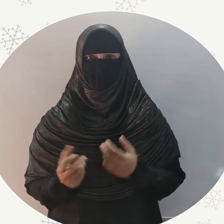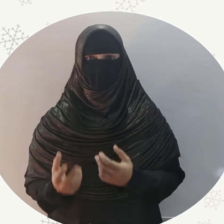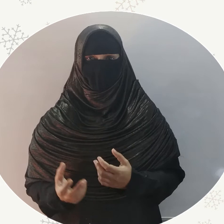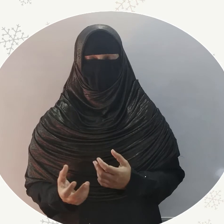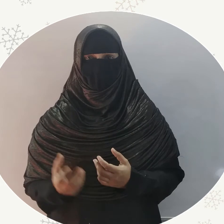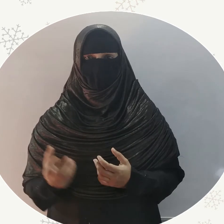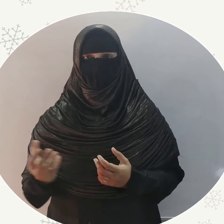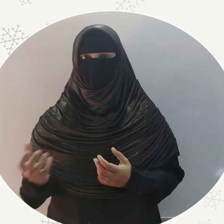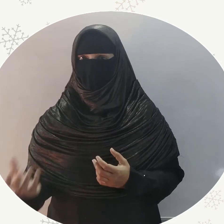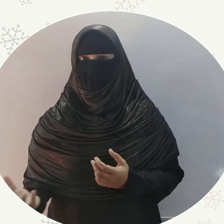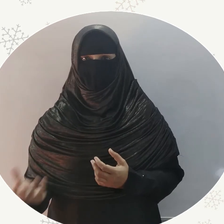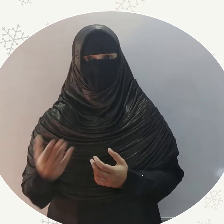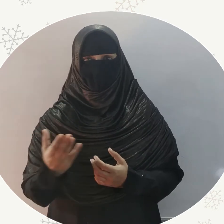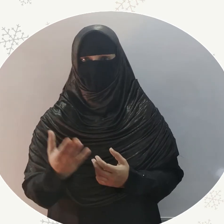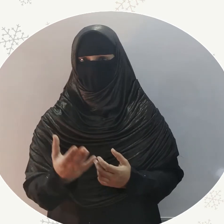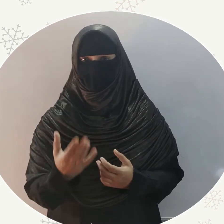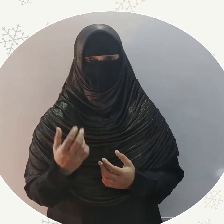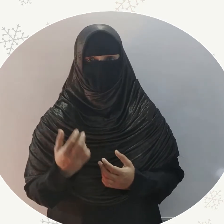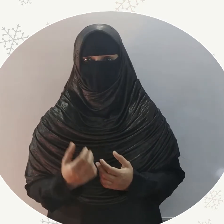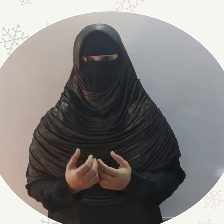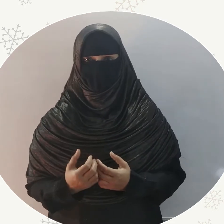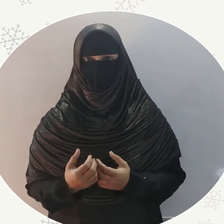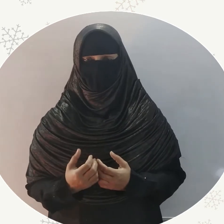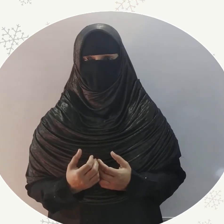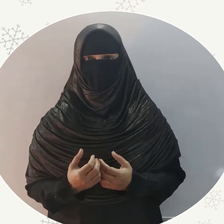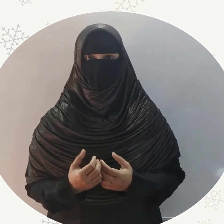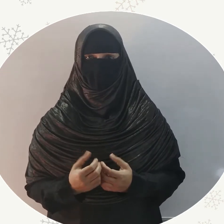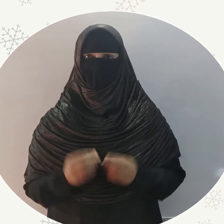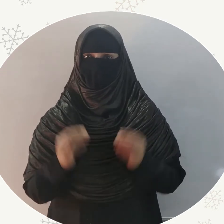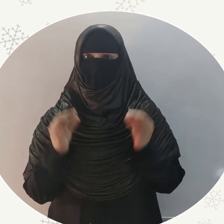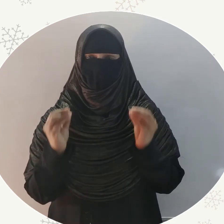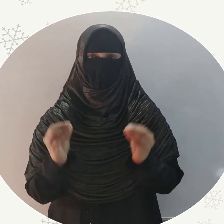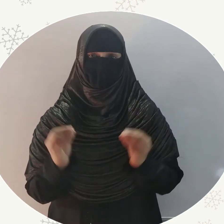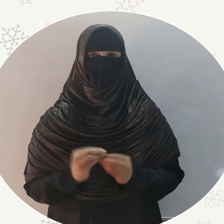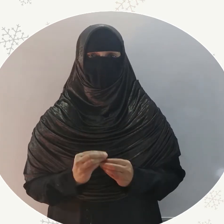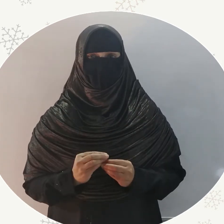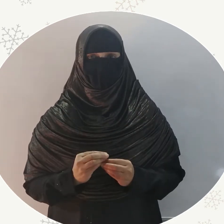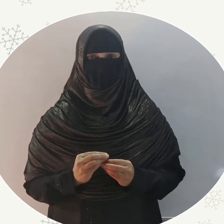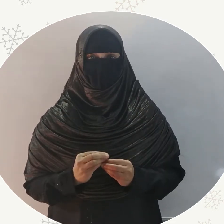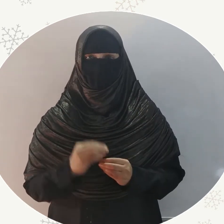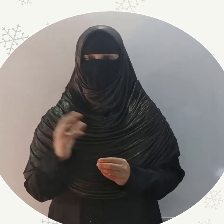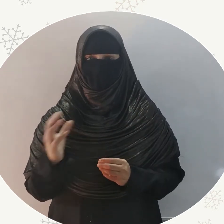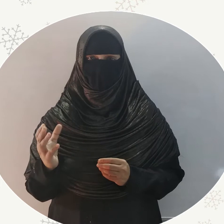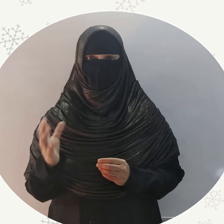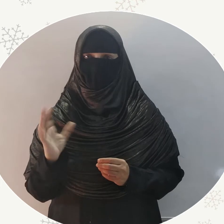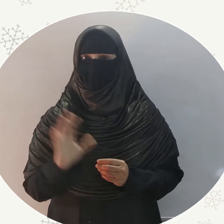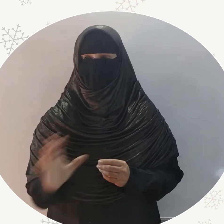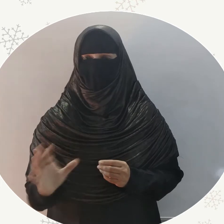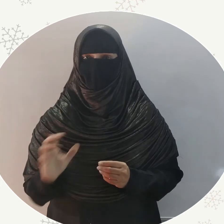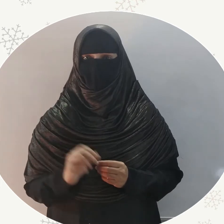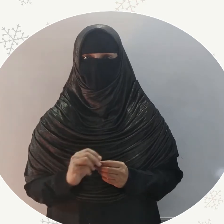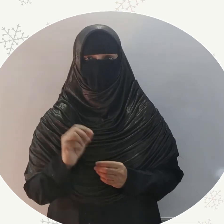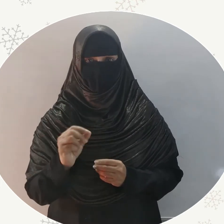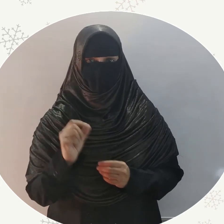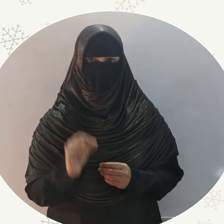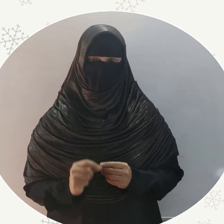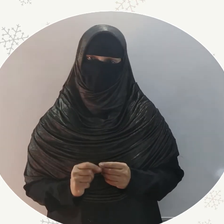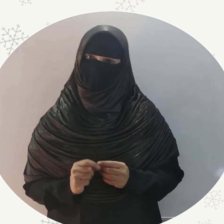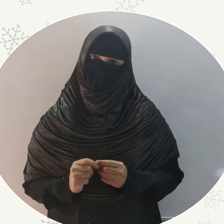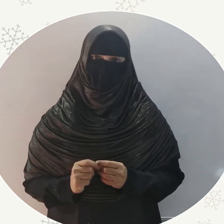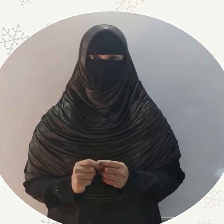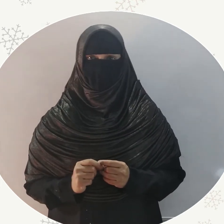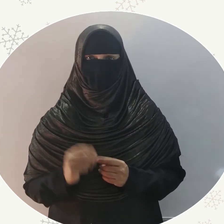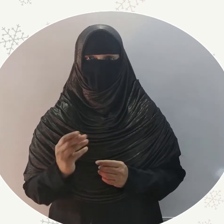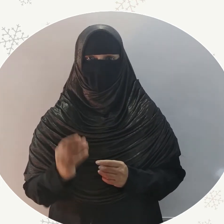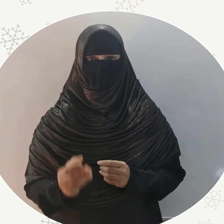ഇനി മീമീന്ന് പറയരുത്. അപ്പോൾ നമ്മൾ ഫേമസ് പേഴ്സണാലിറ്റീസിനെ കുറിച്ചൊക്കെ കാണുമ്പോൾ അവരുടെ മീമി ആയി, മീമി ആയി എന്നൊക്കെ പറയും. പക്ഷെ മീമി അല്ല, മീമാണ്.